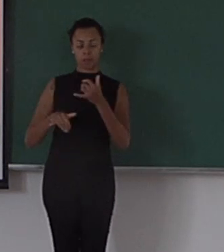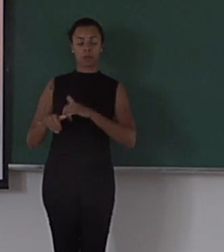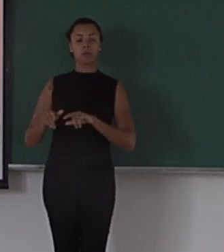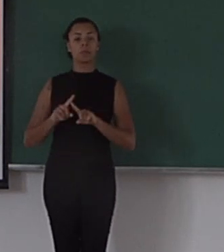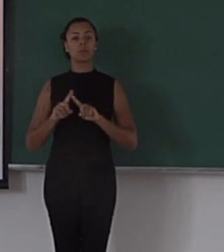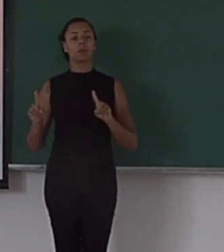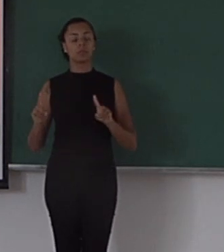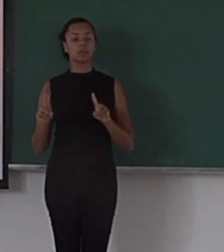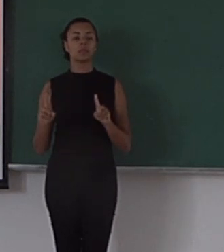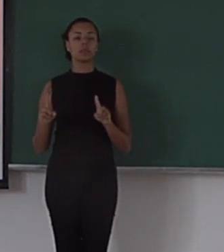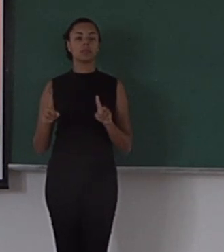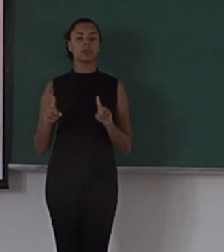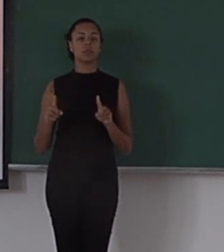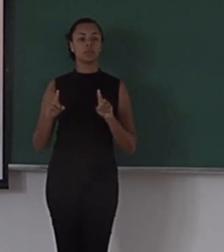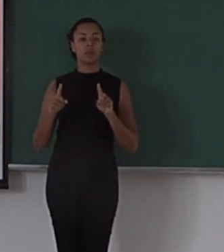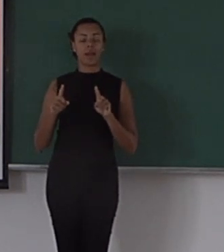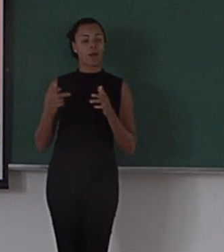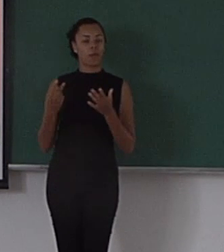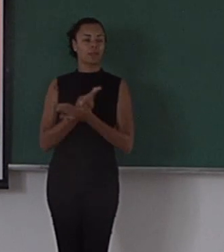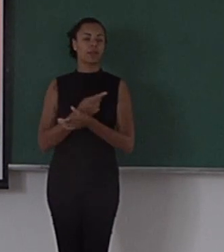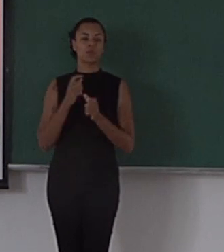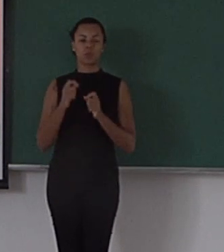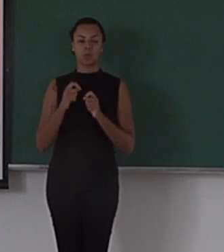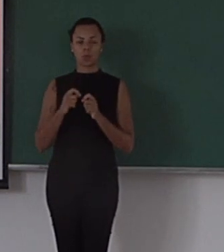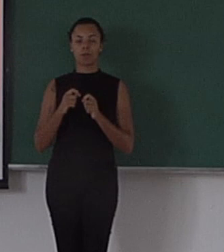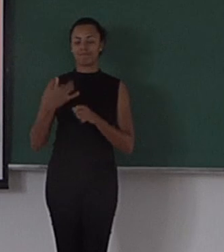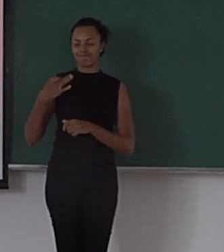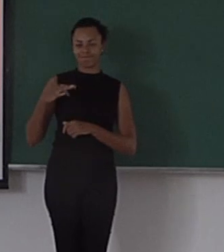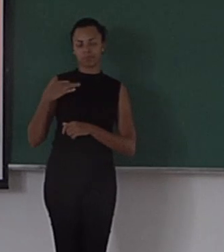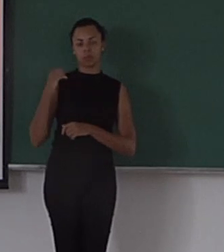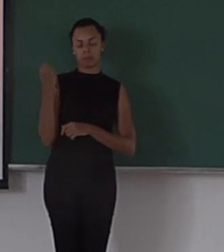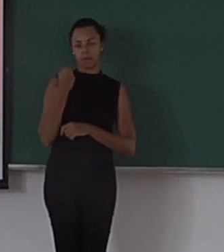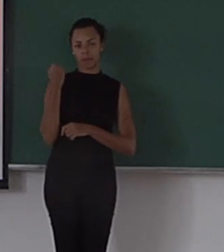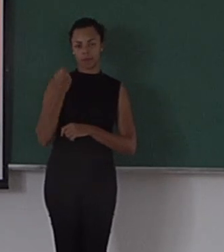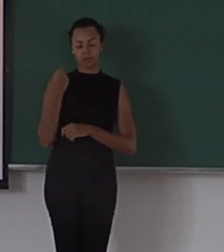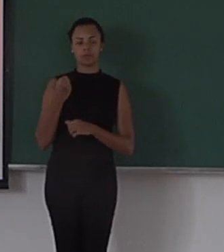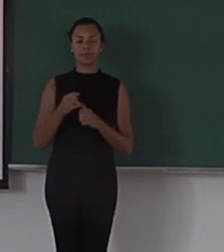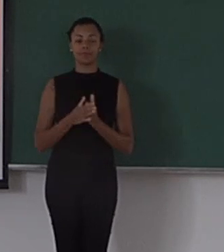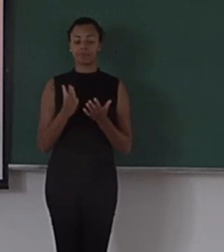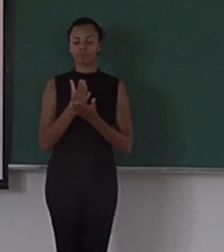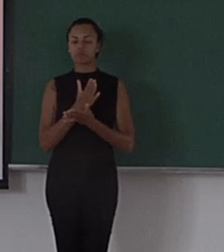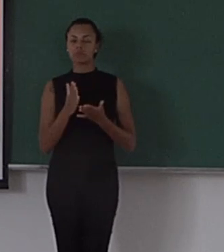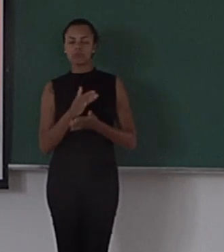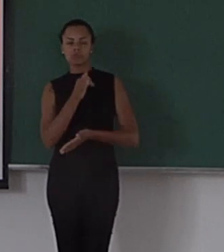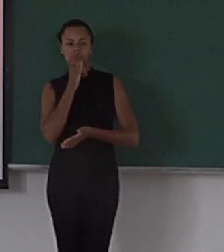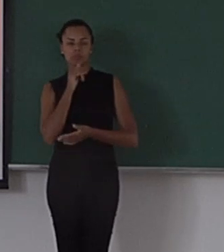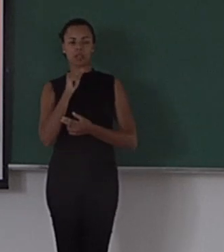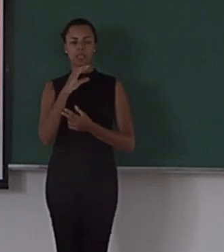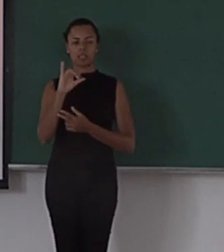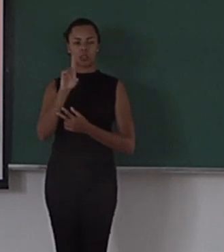deixam uns rastros de lesão muito intenso, muito grave. Tá? Algumas queimaduras, como por exemplo o